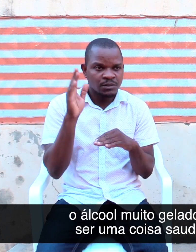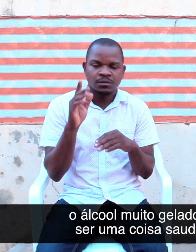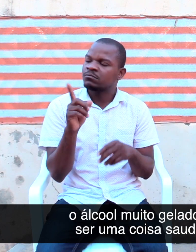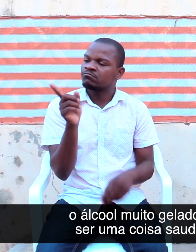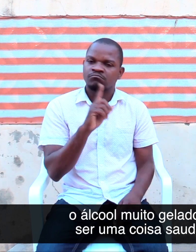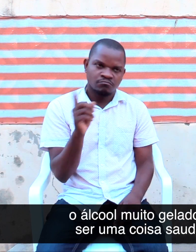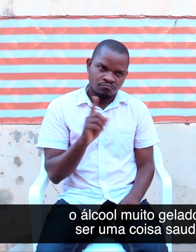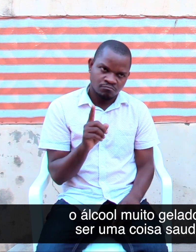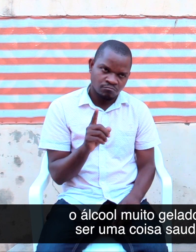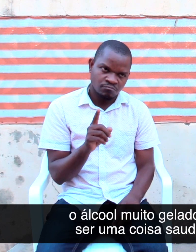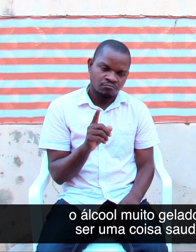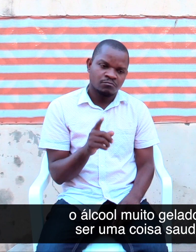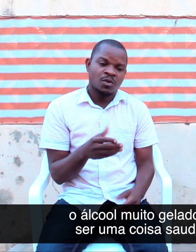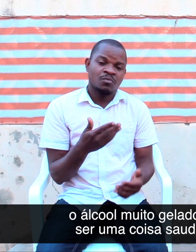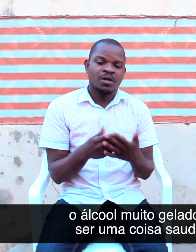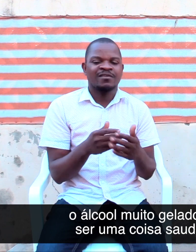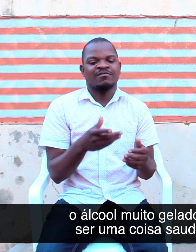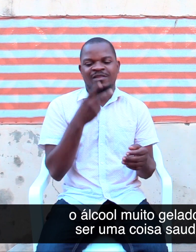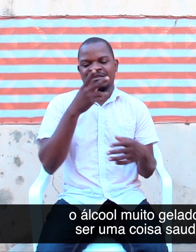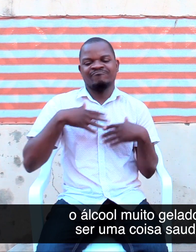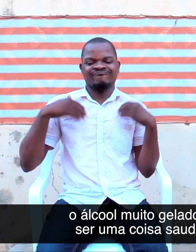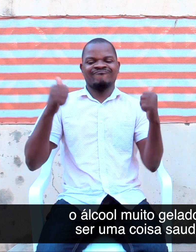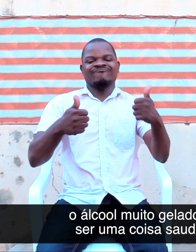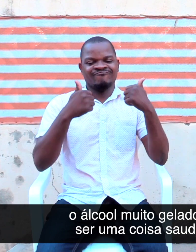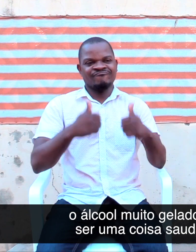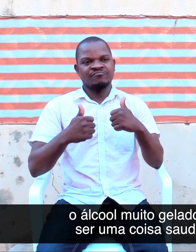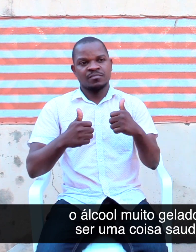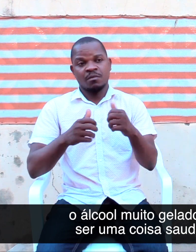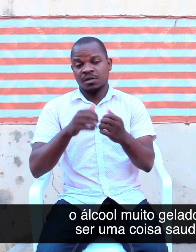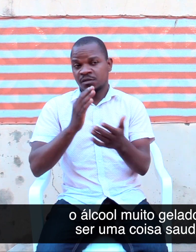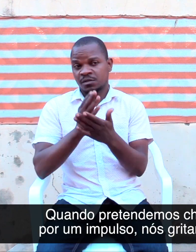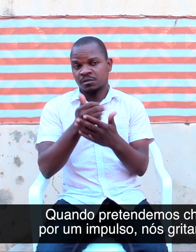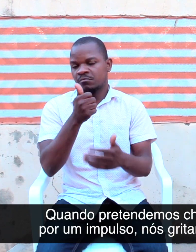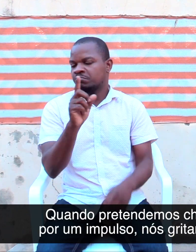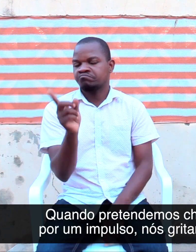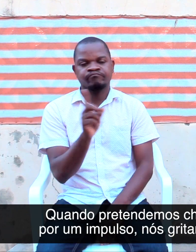muito gelado. Naquele momento parece uma coisa saudável, mas não é nada bom.